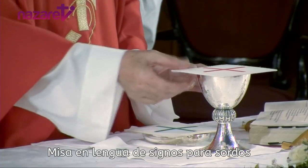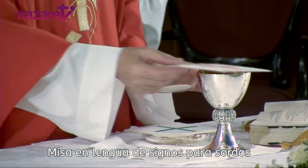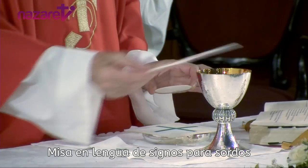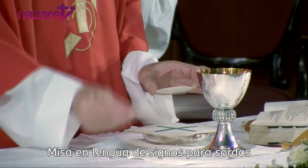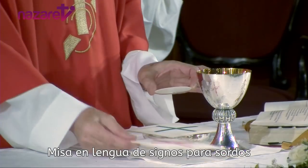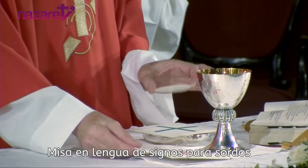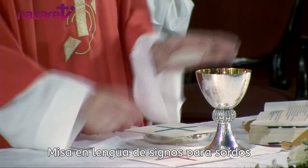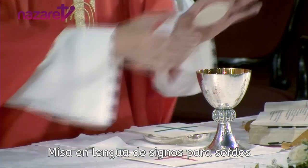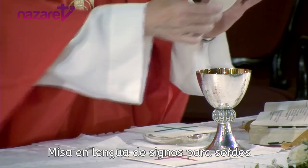paz.